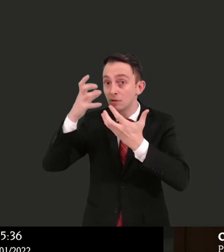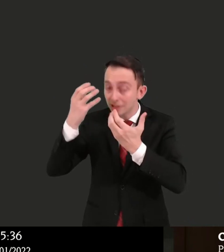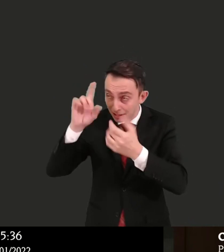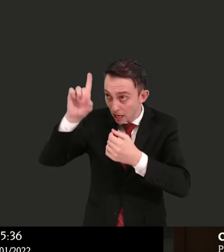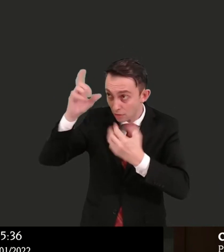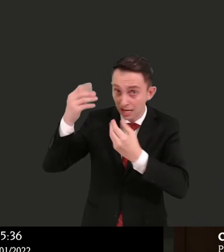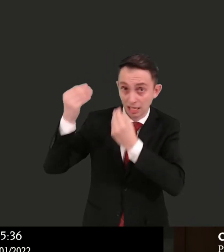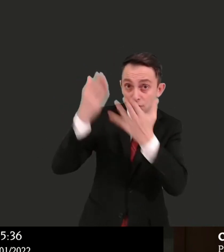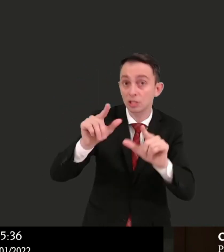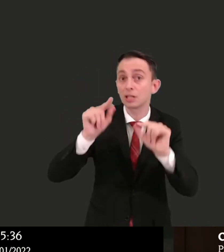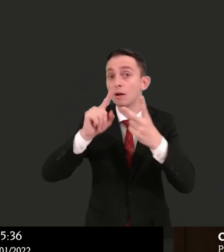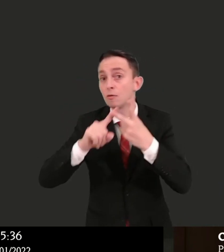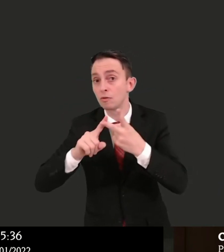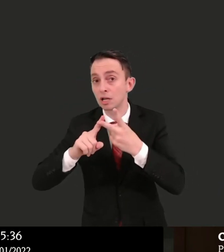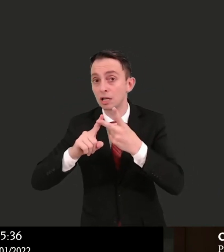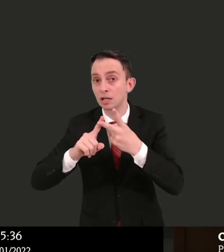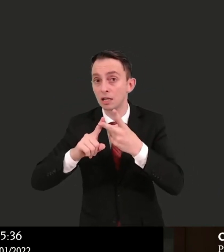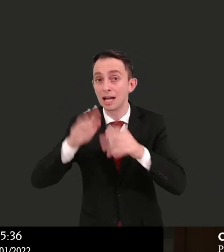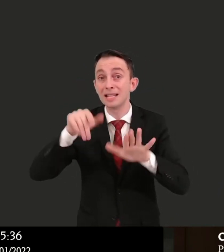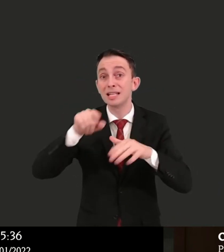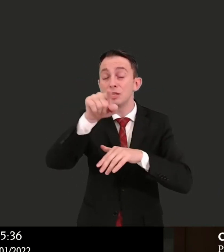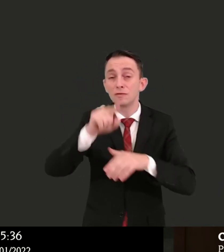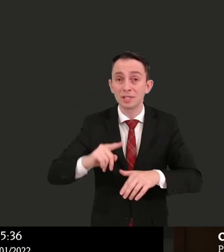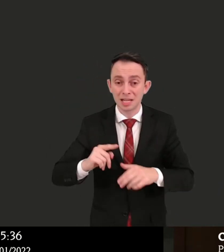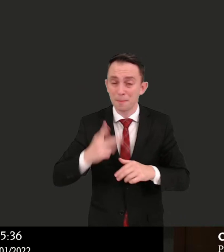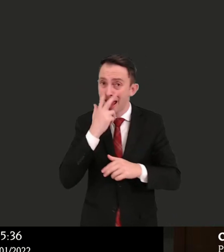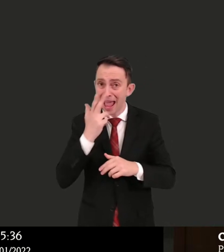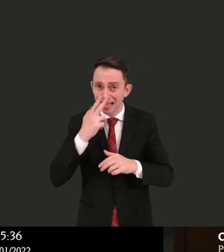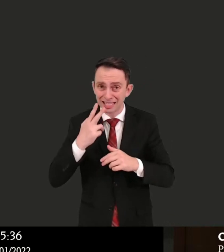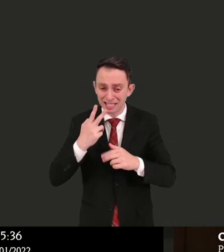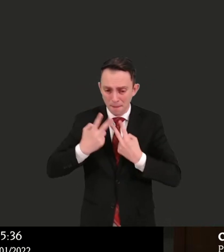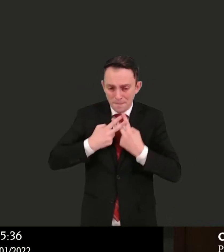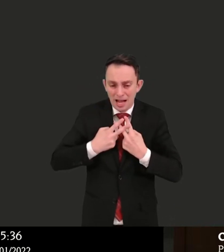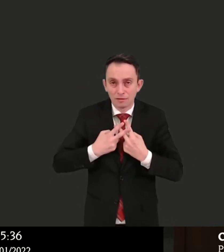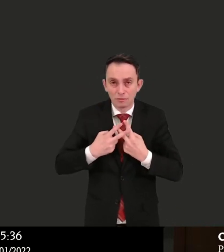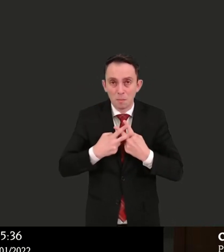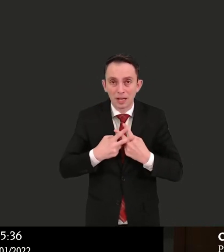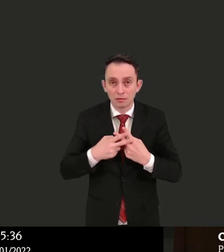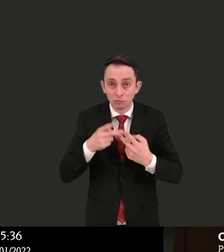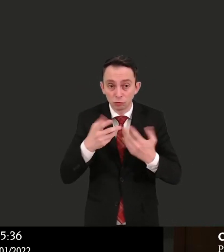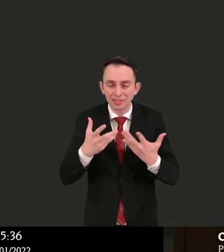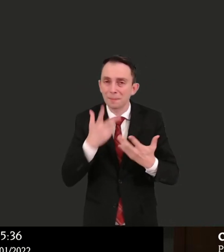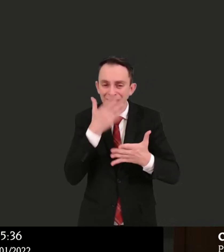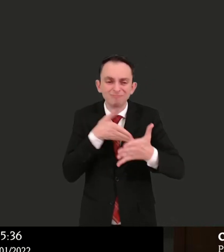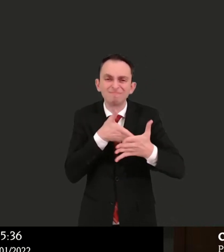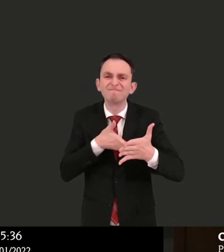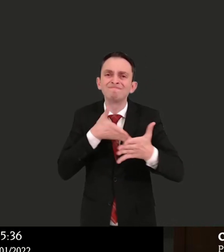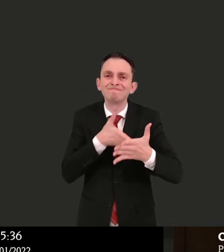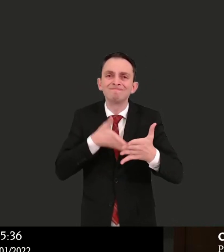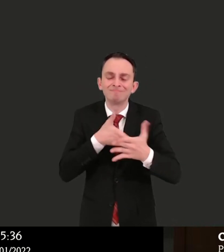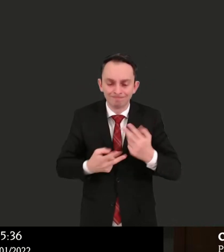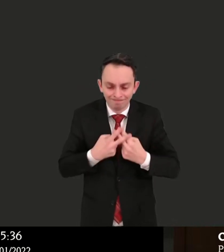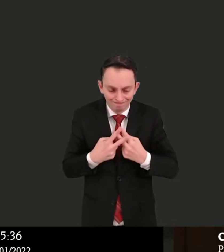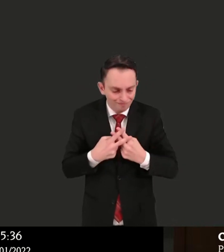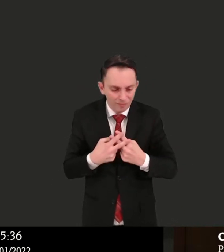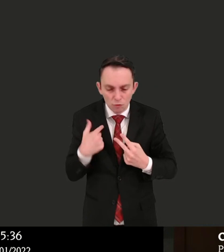quais são os limites que eu estou preso em mim mesmo, até onde eu poderia ir e não estou indo porque eu não pergunto,